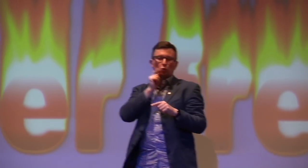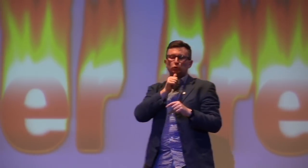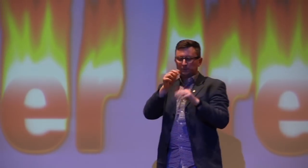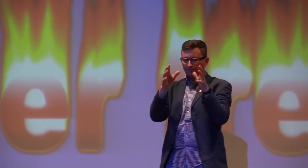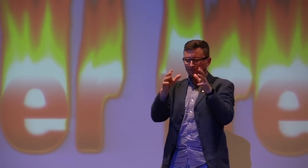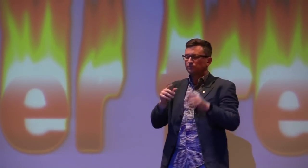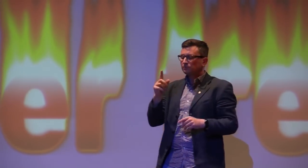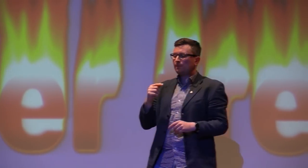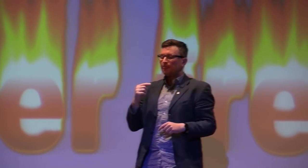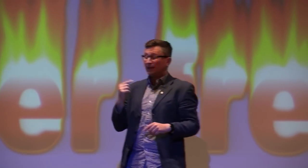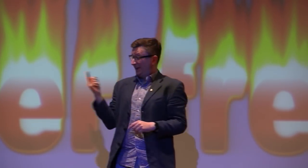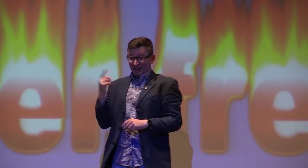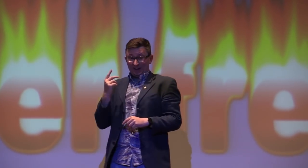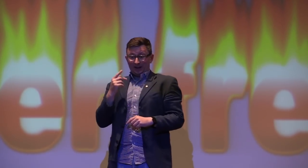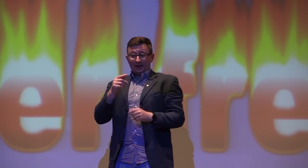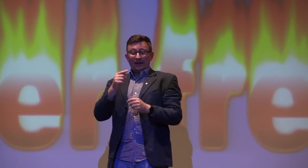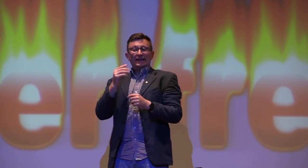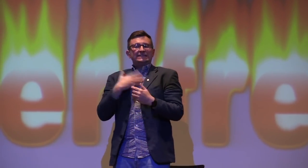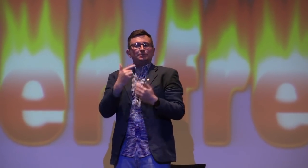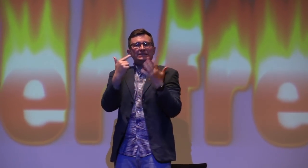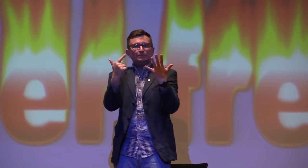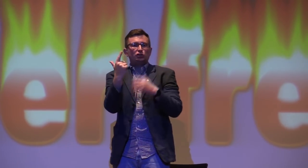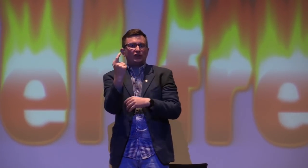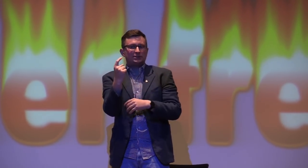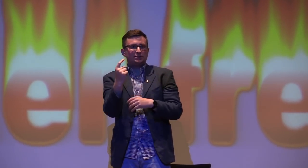die Struktur nochmal genauer erklären.